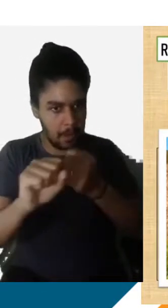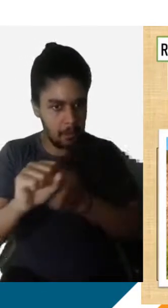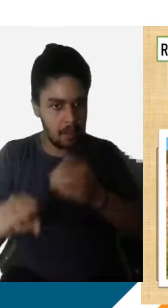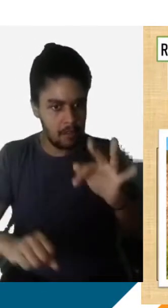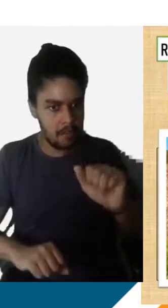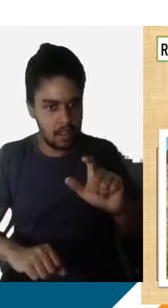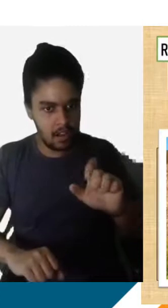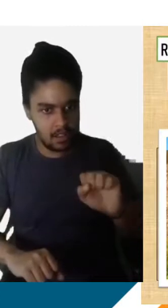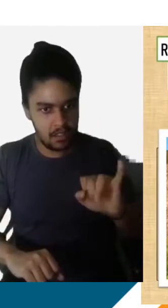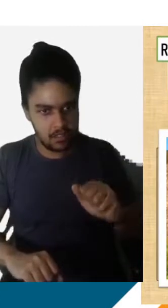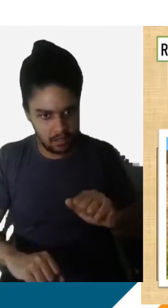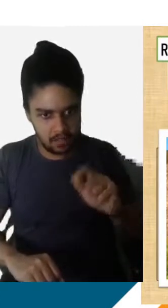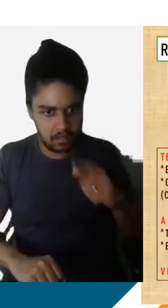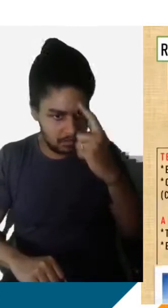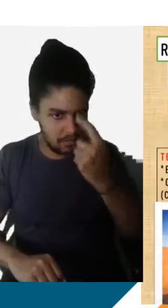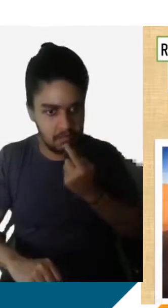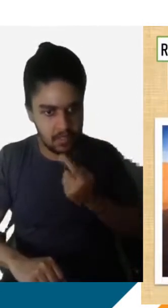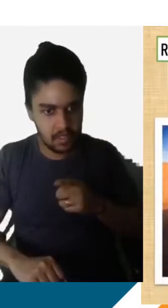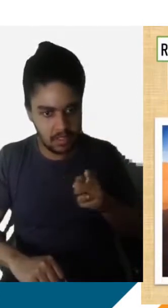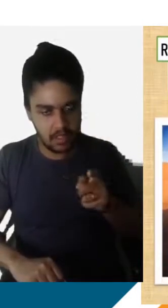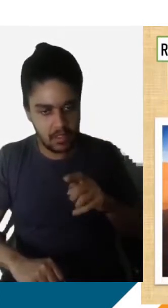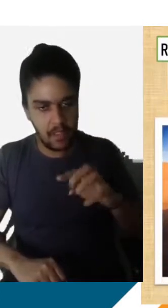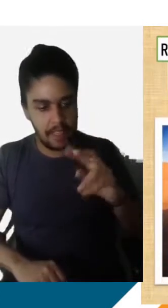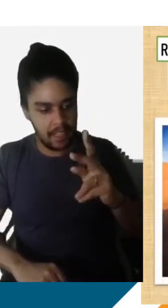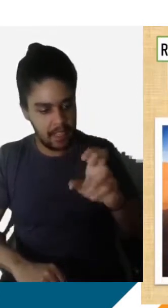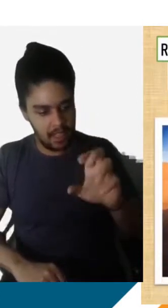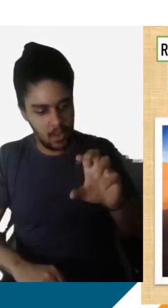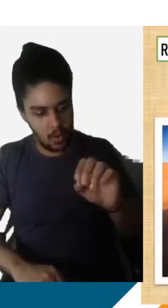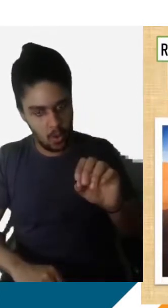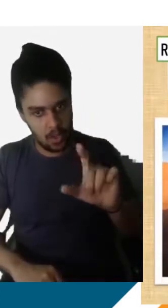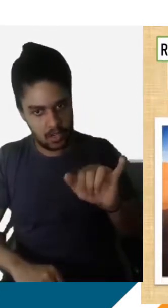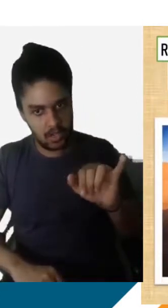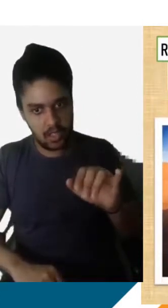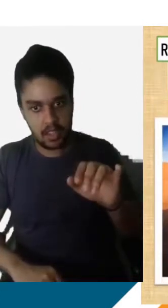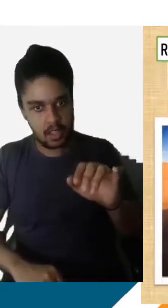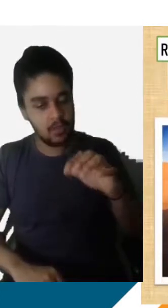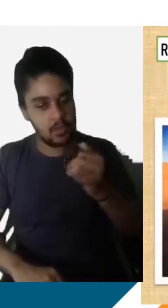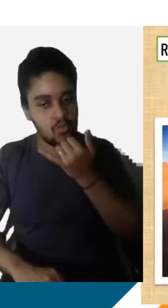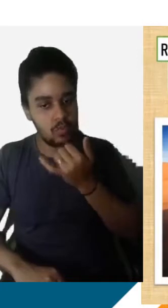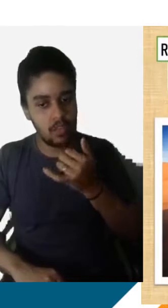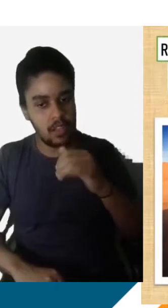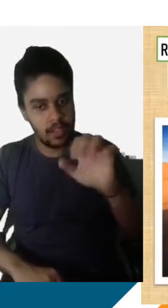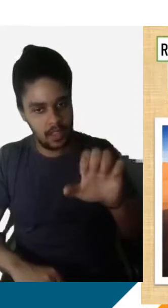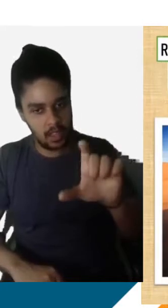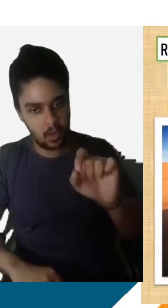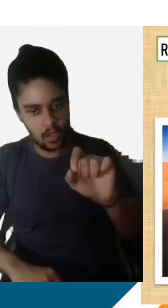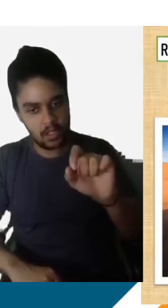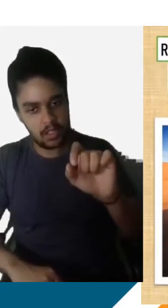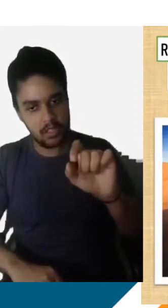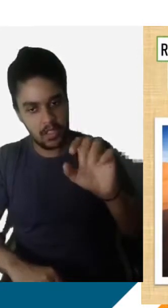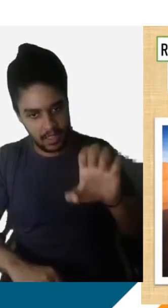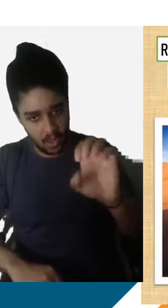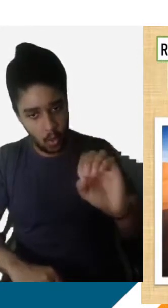perceber, né, na imagem. A erosão eólica, né, é a erosão provocada